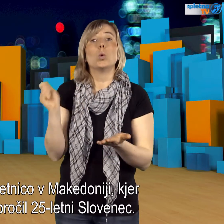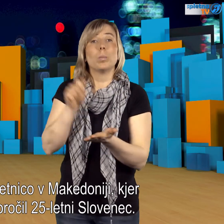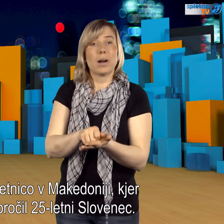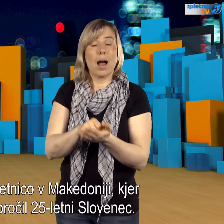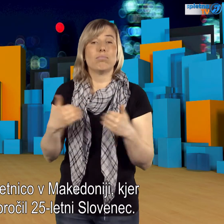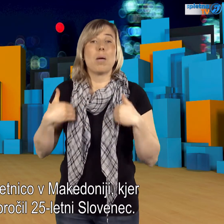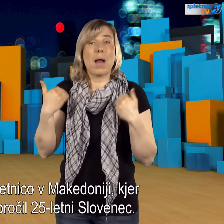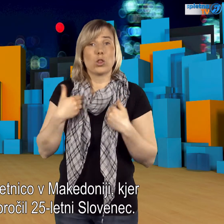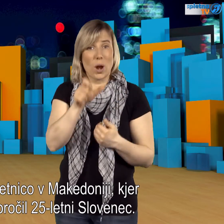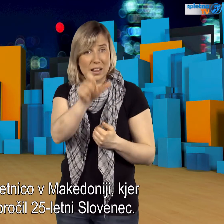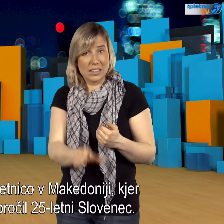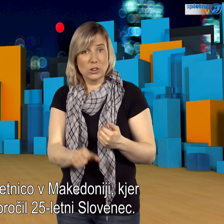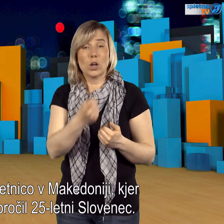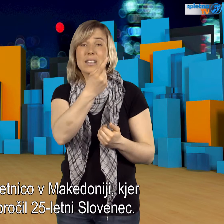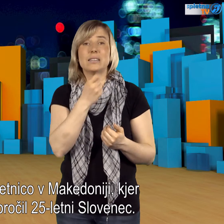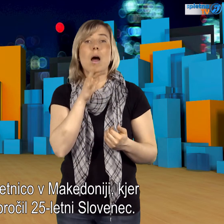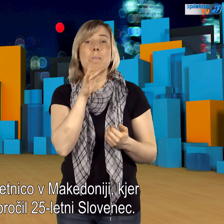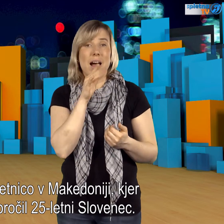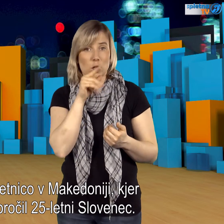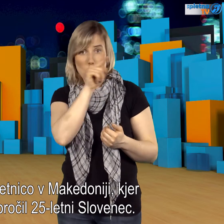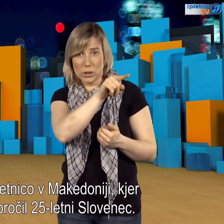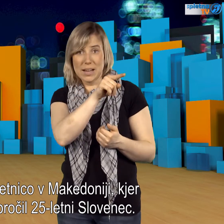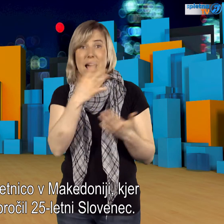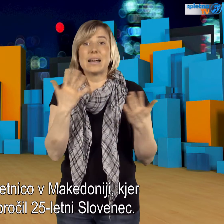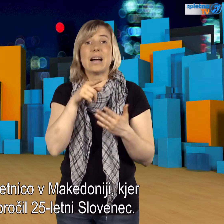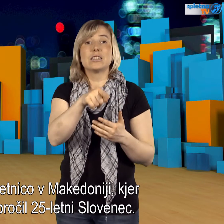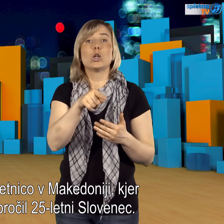je z njo poročil 25-letni Slovenec.